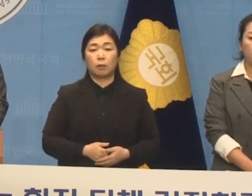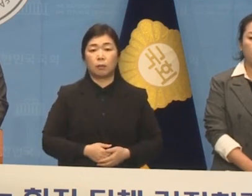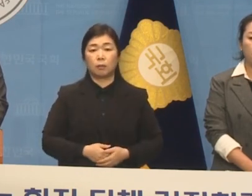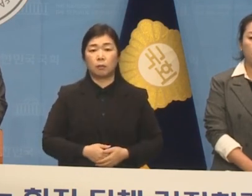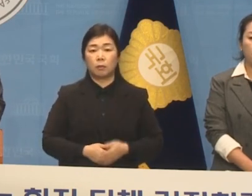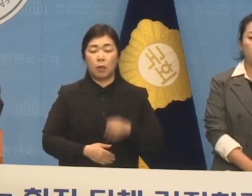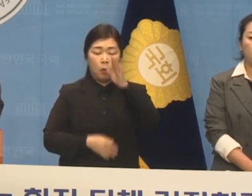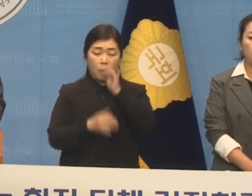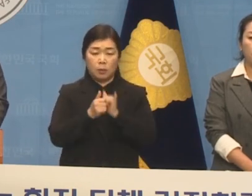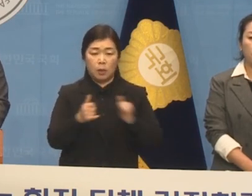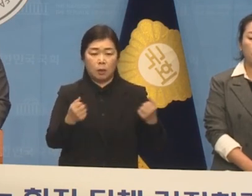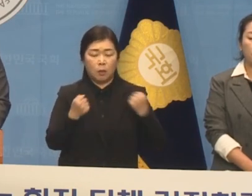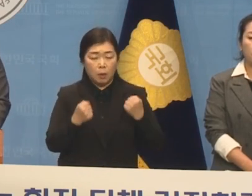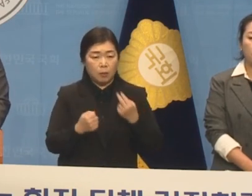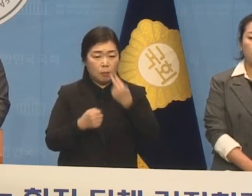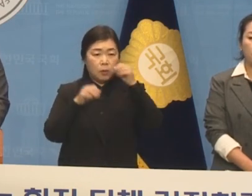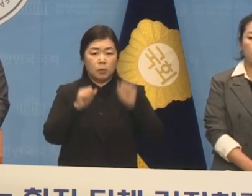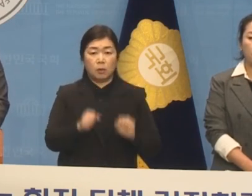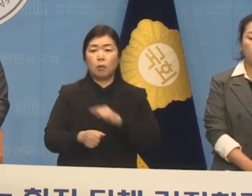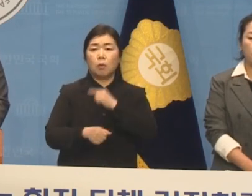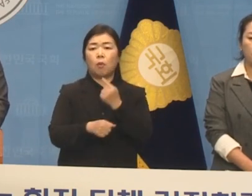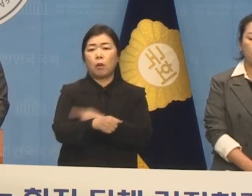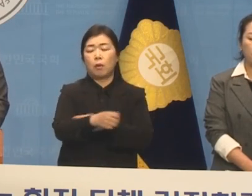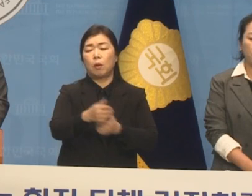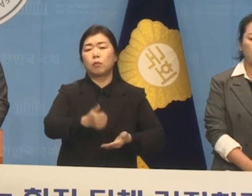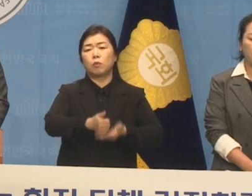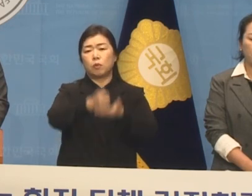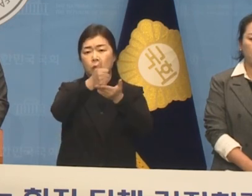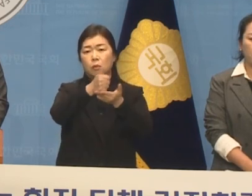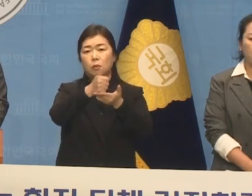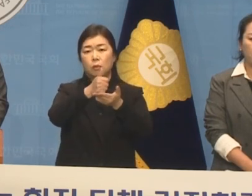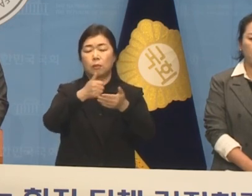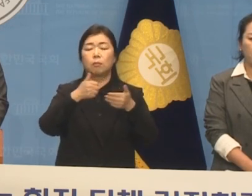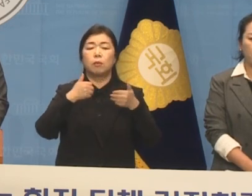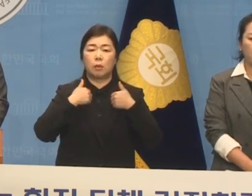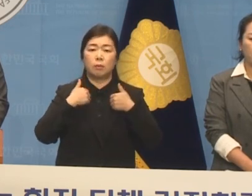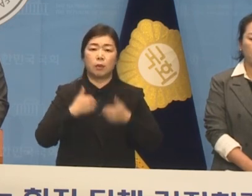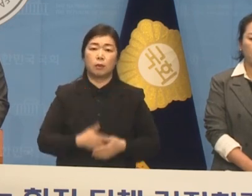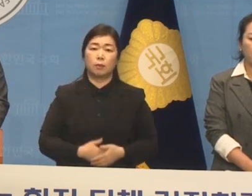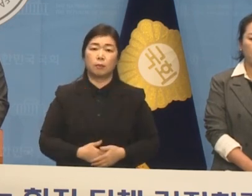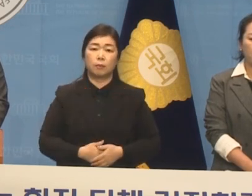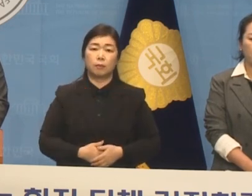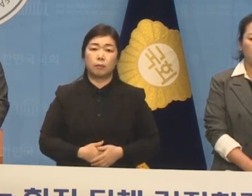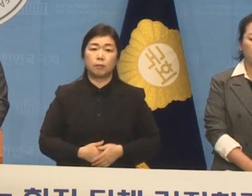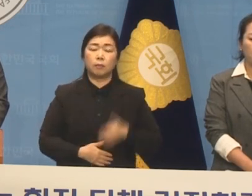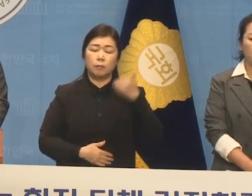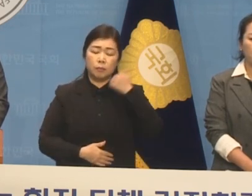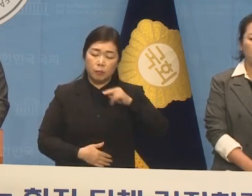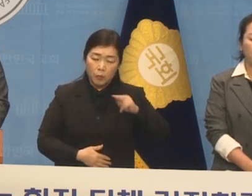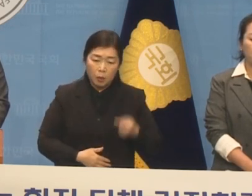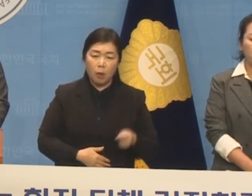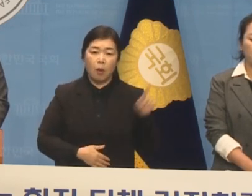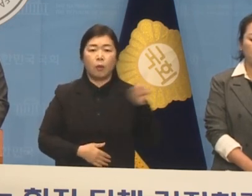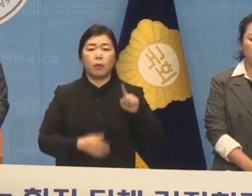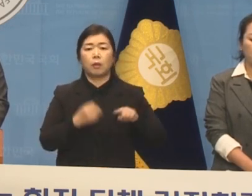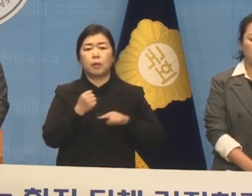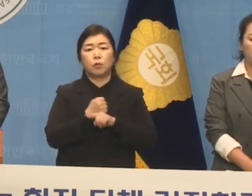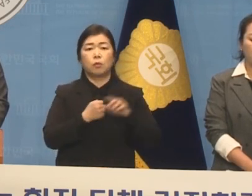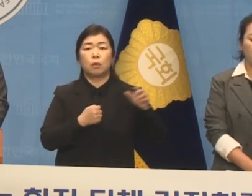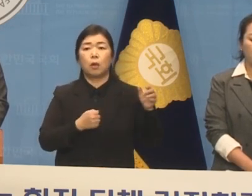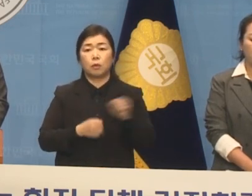환자들의 건강과 생존권은 존중되어야 합니다. 누구도 어떠한